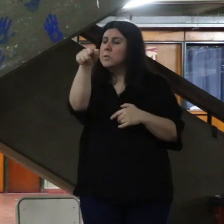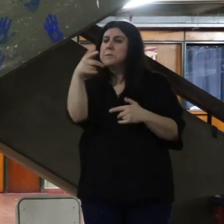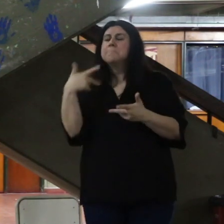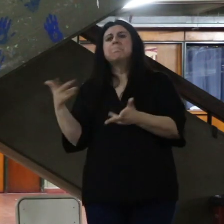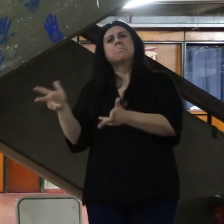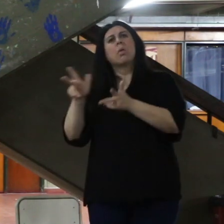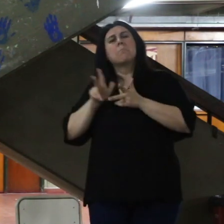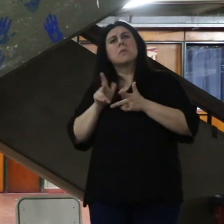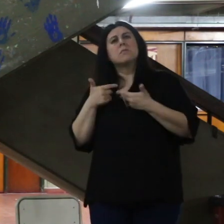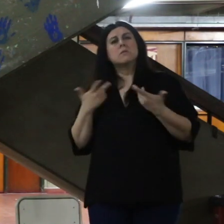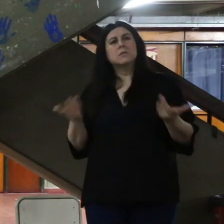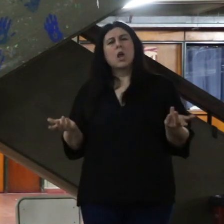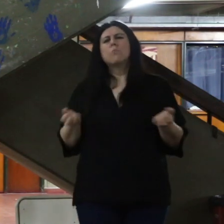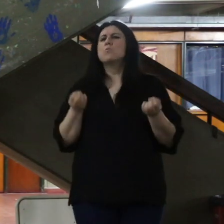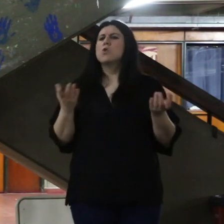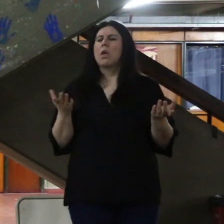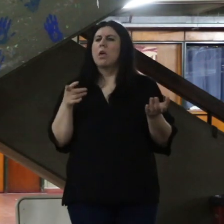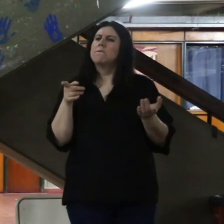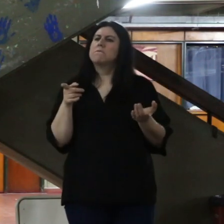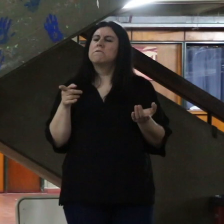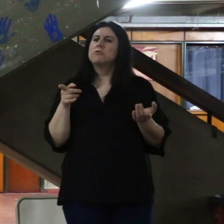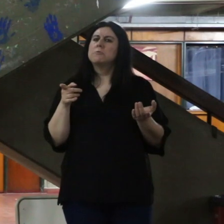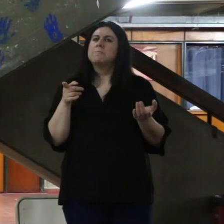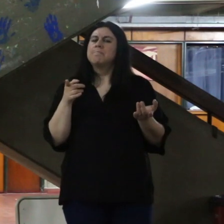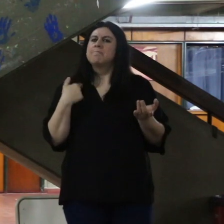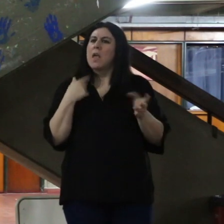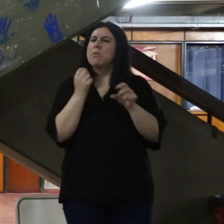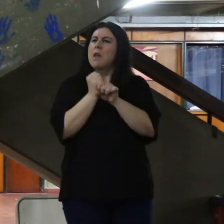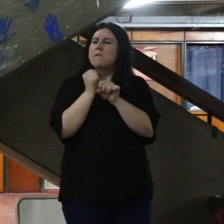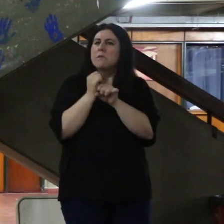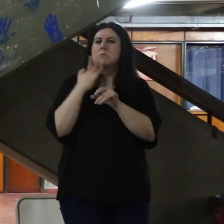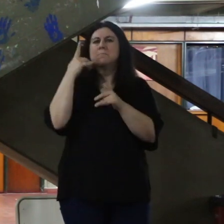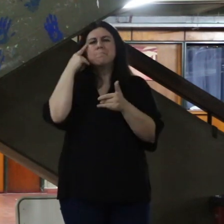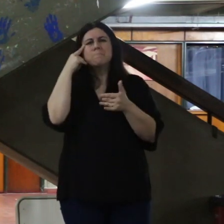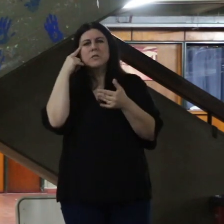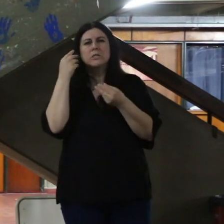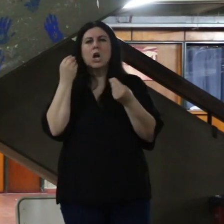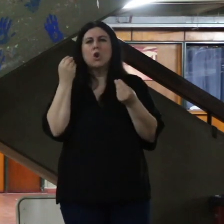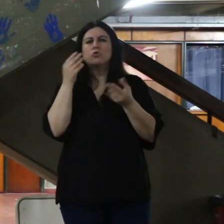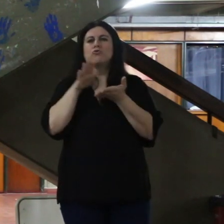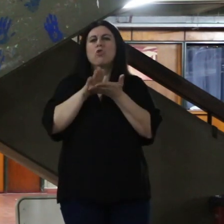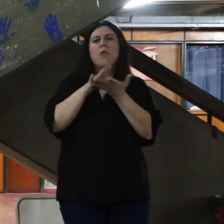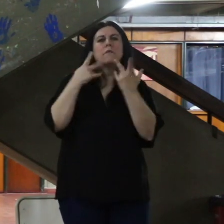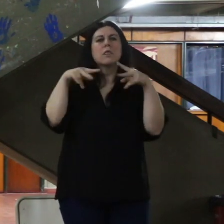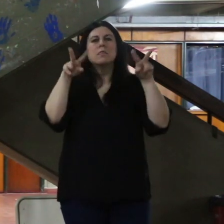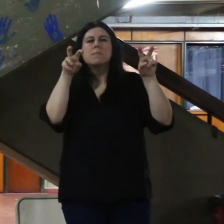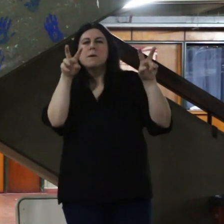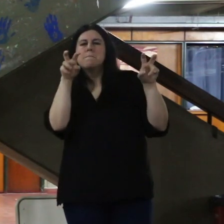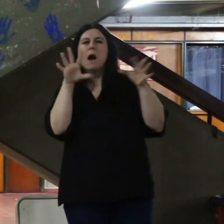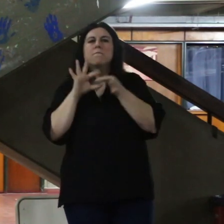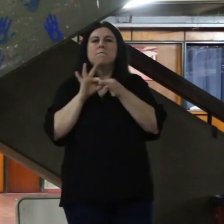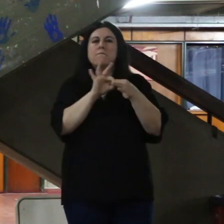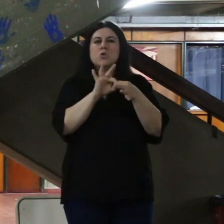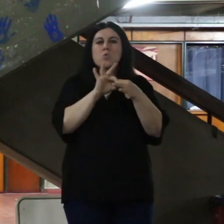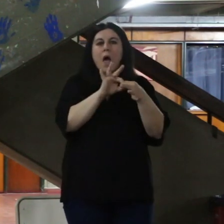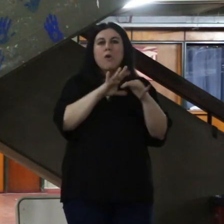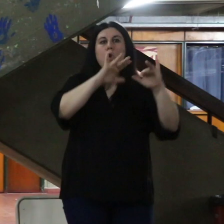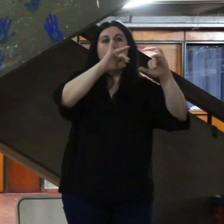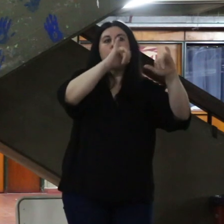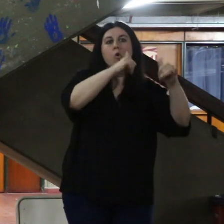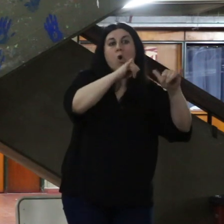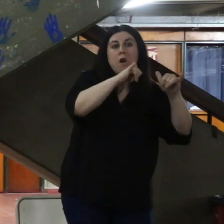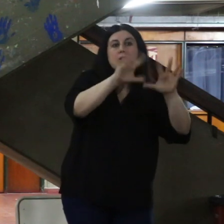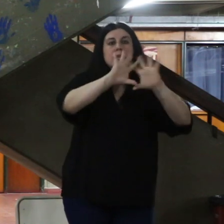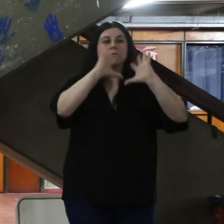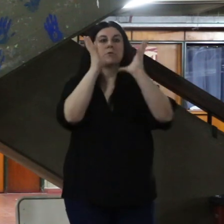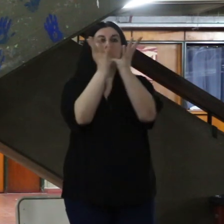qué no podés trabajar, pensar algunas cuestiones que tengan que ver con los jóvenes